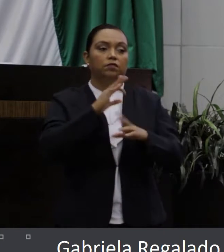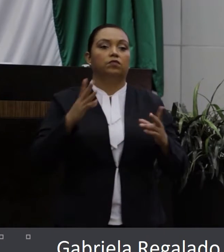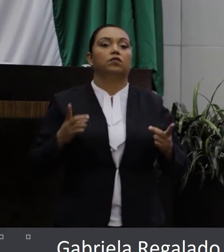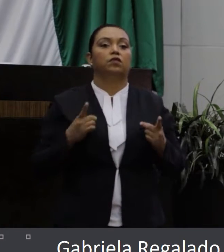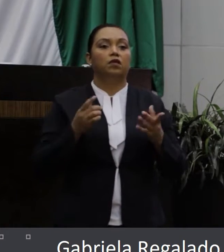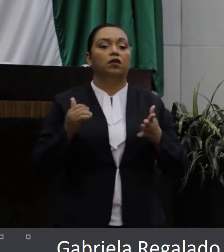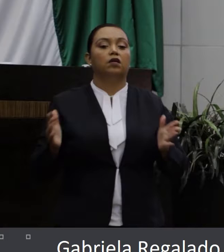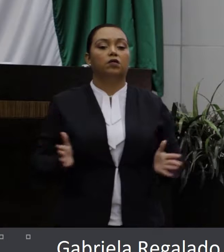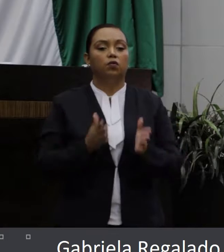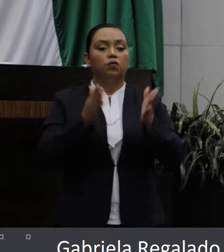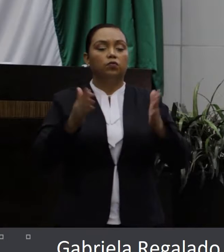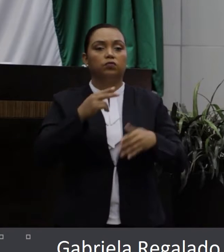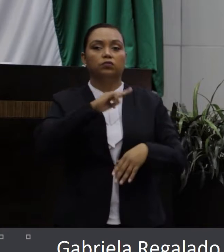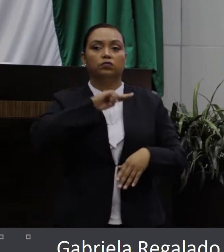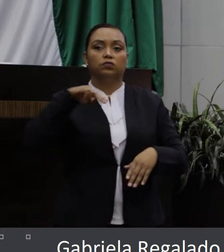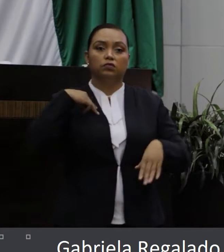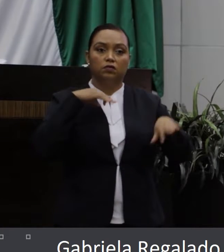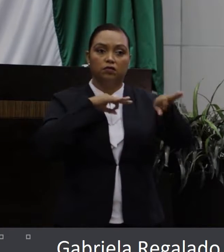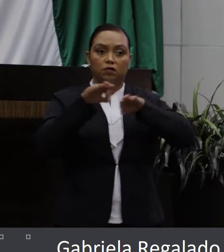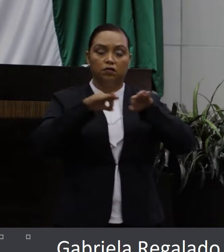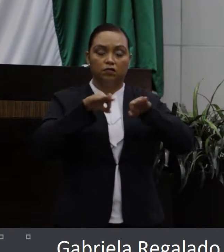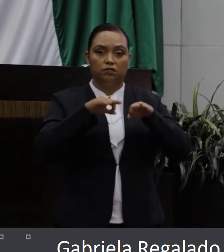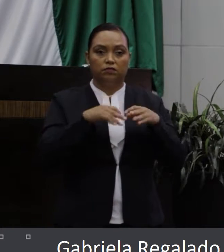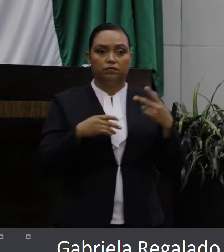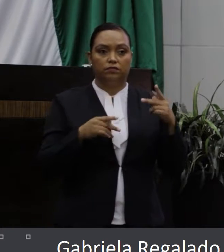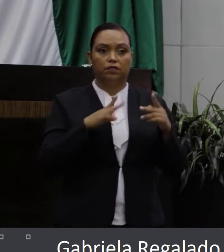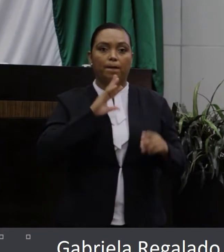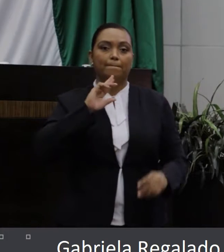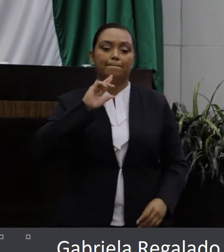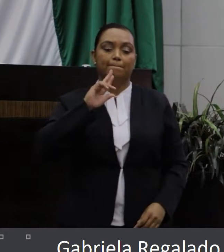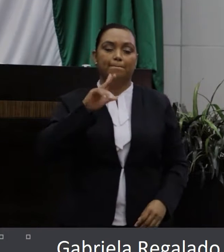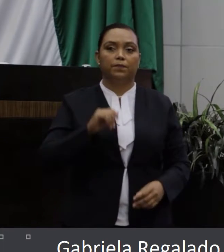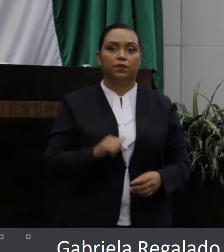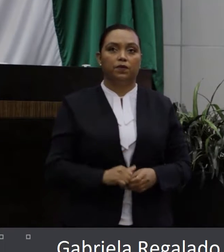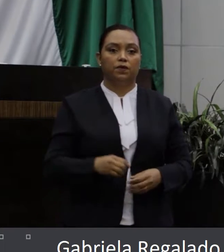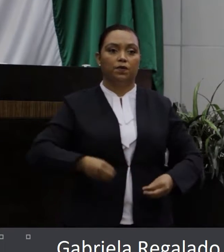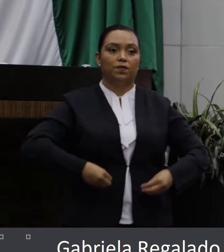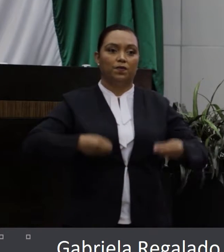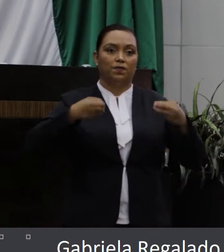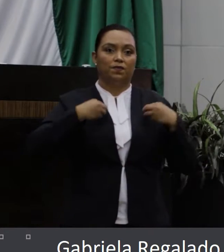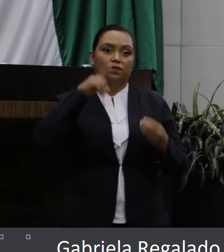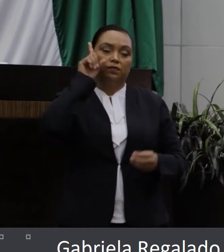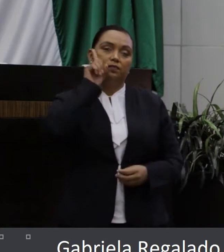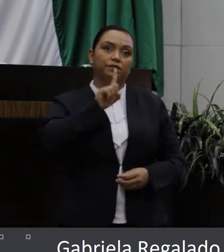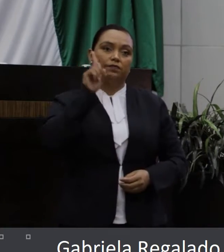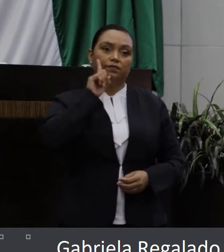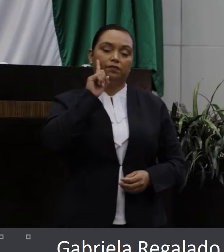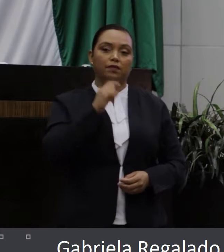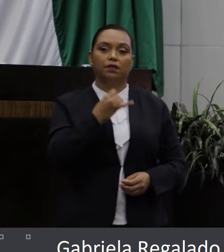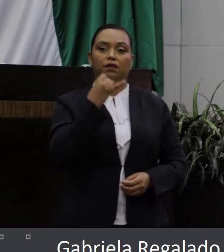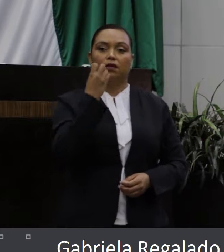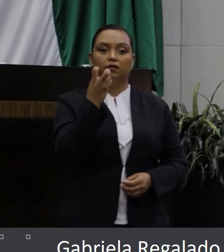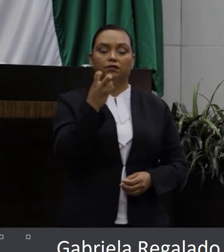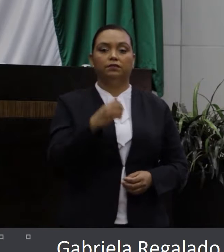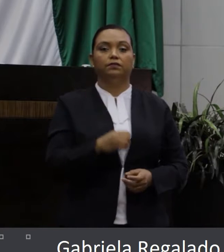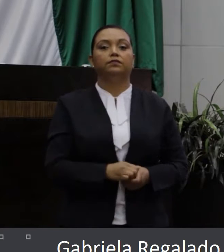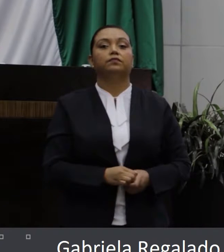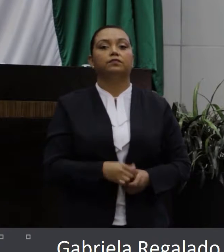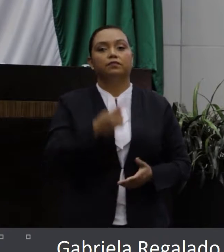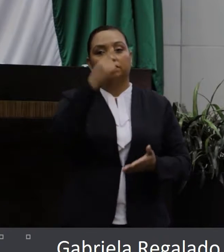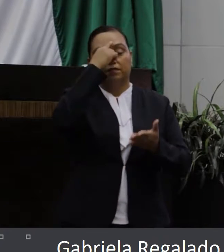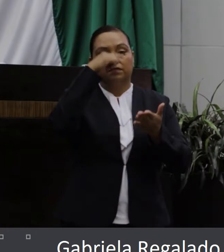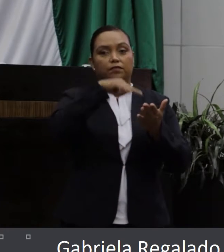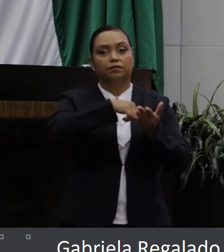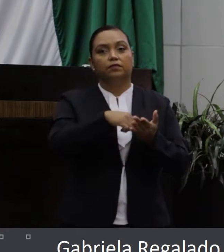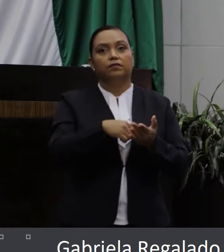contribuir desde nuestro ámbito de competencia a mejorar las condiciones de vida de las mujeres. Así pues,